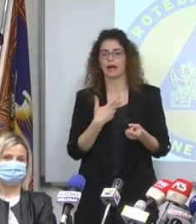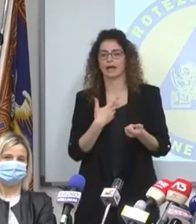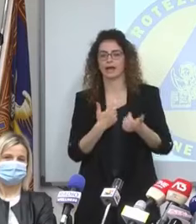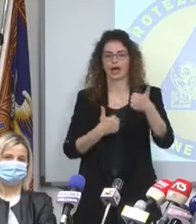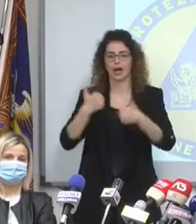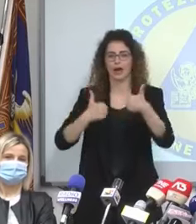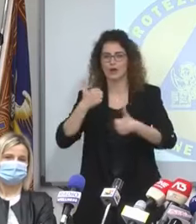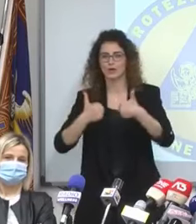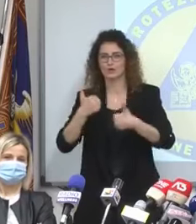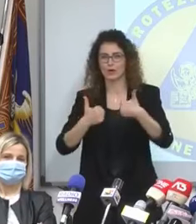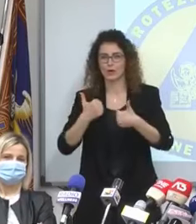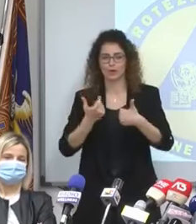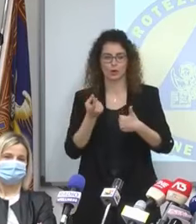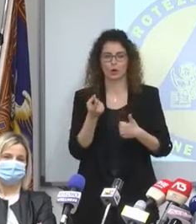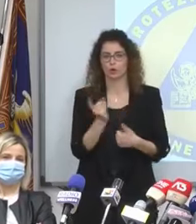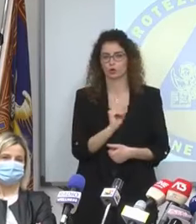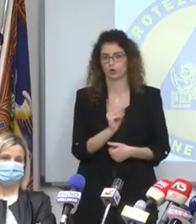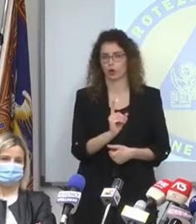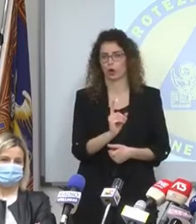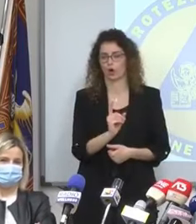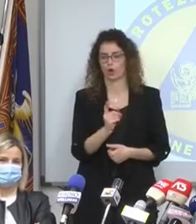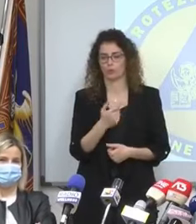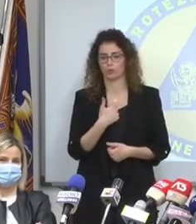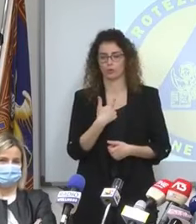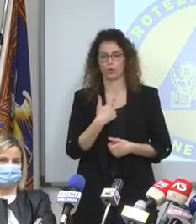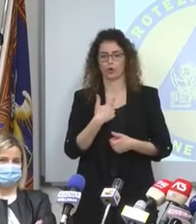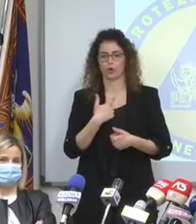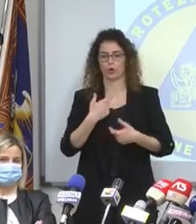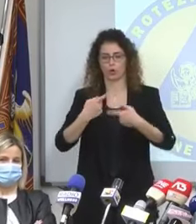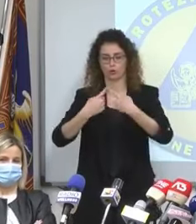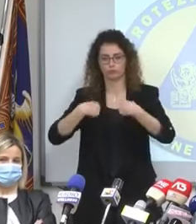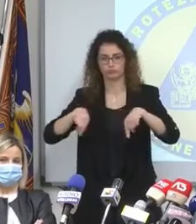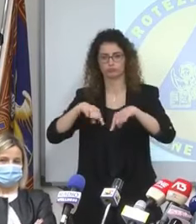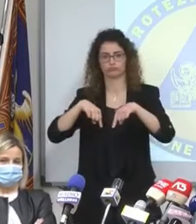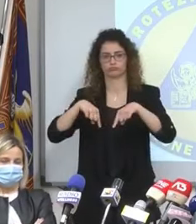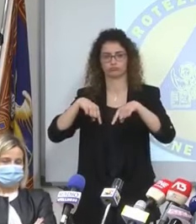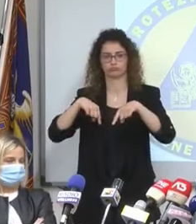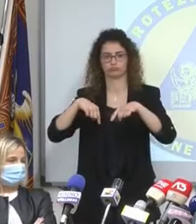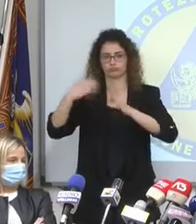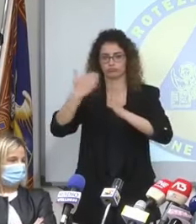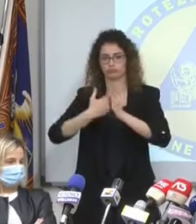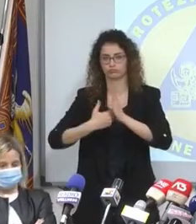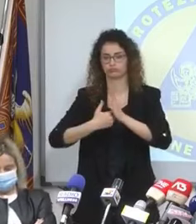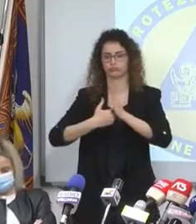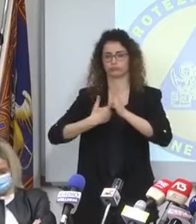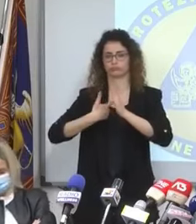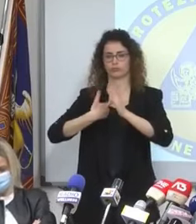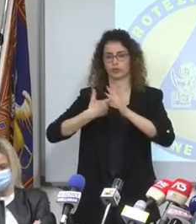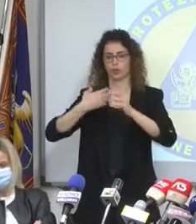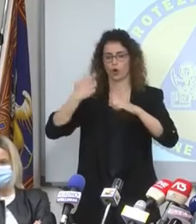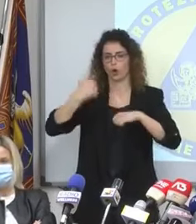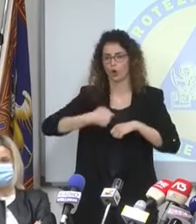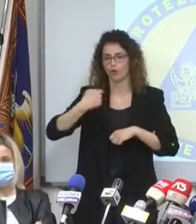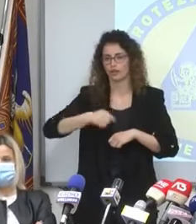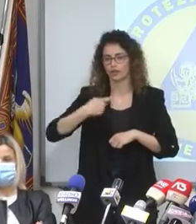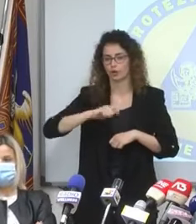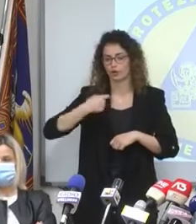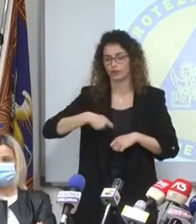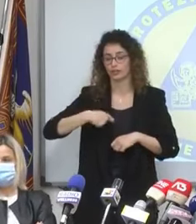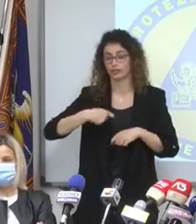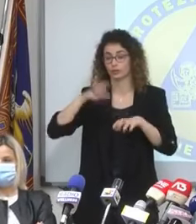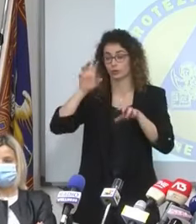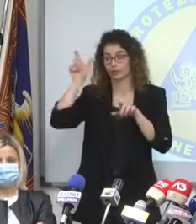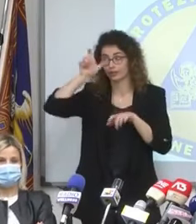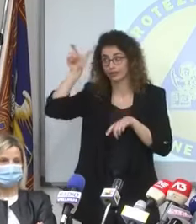cioè, stiamo parlando del coordinamento dei governatori italiani, e si continuerà